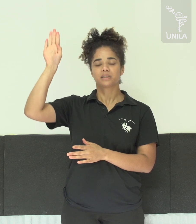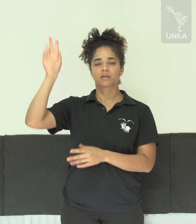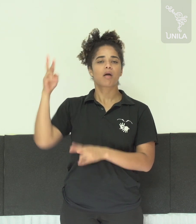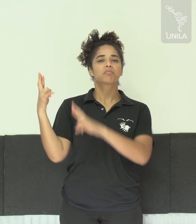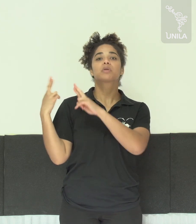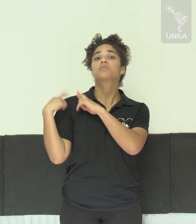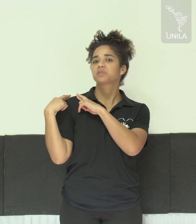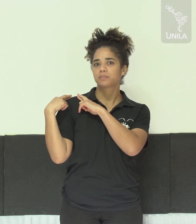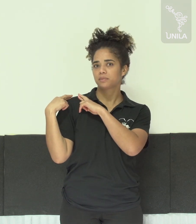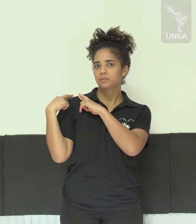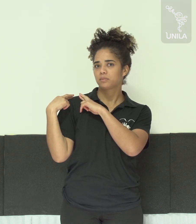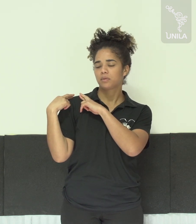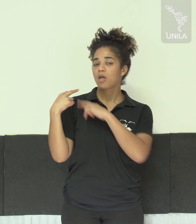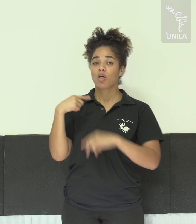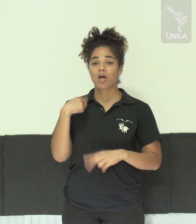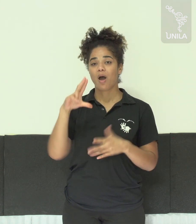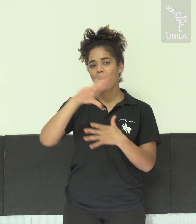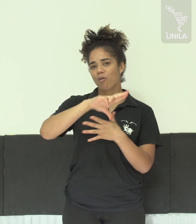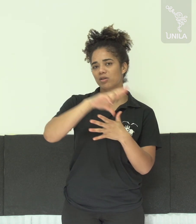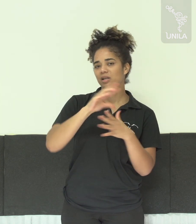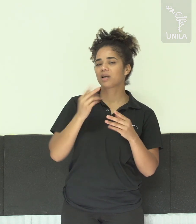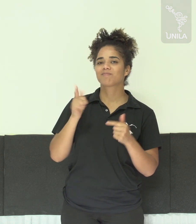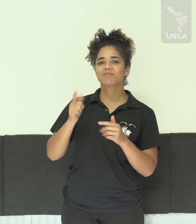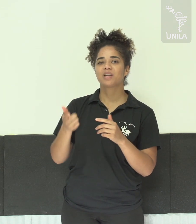havendo a possibilidade de reembolso.